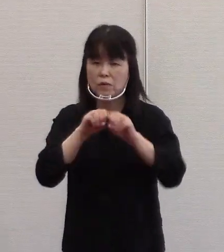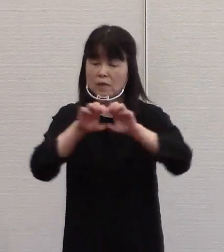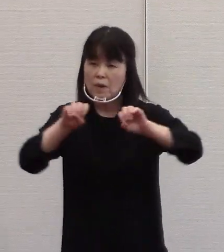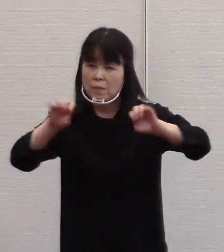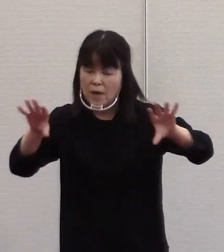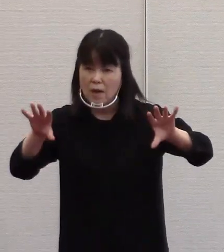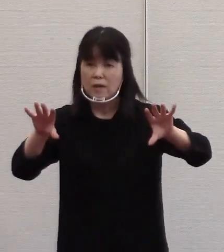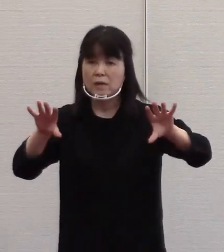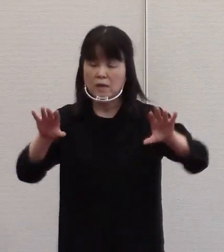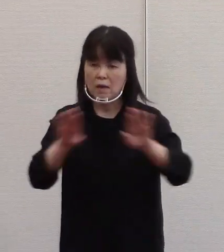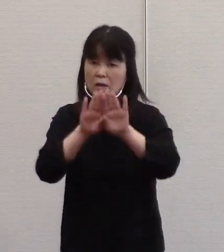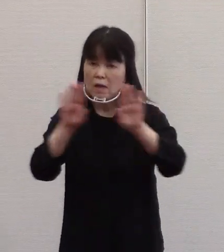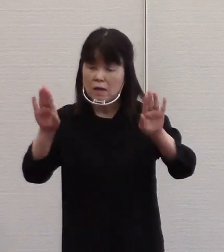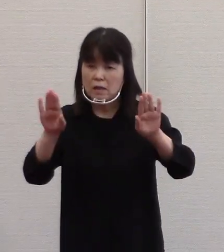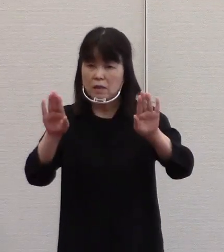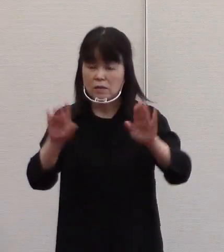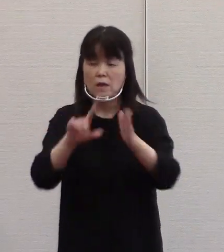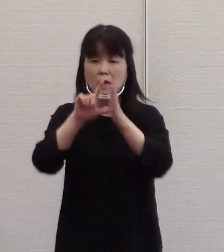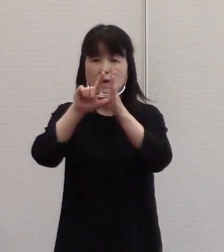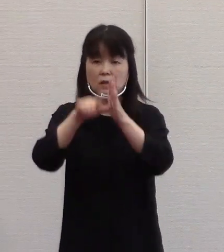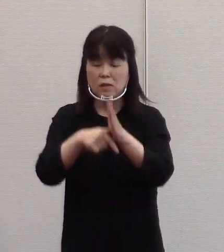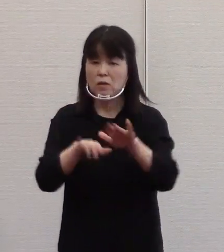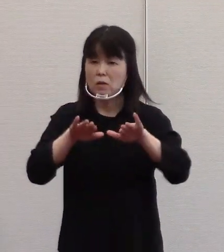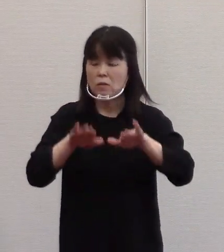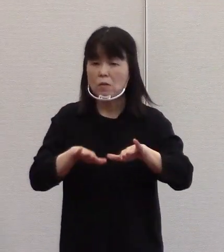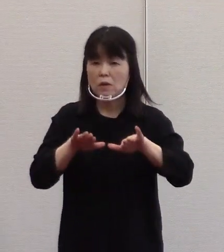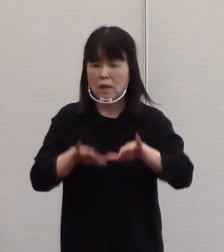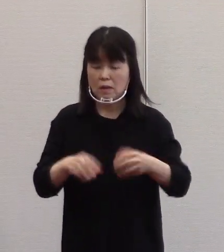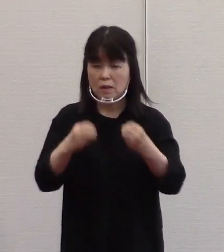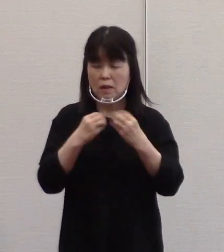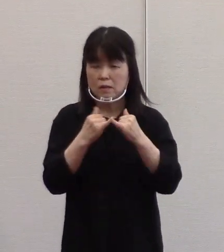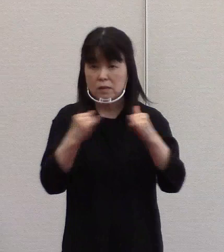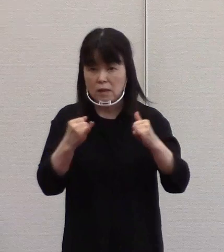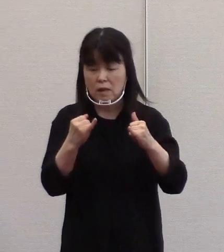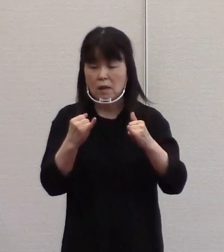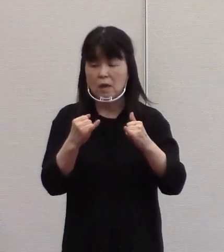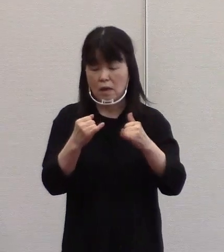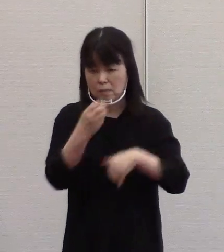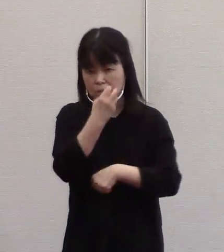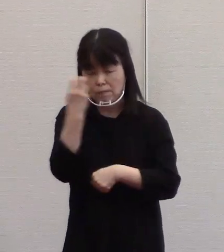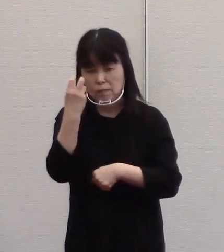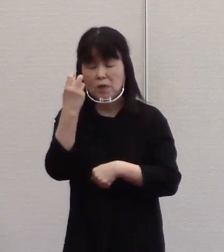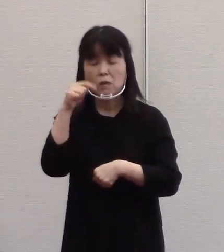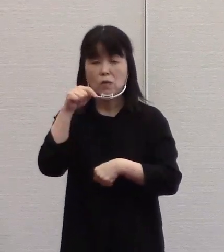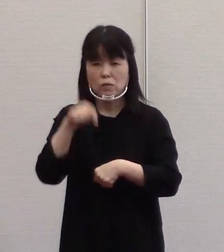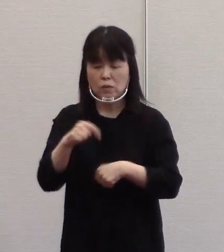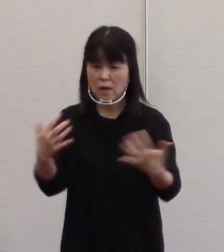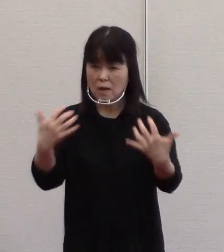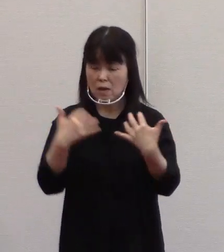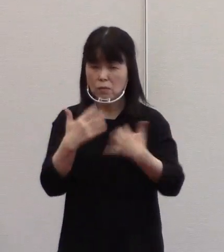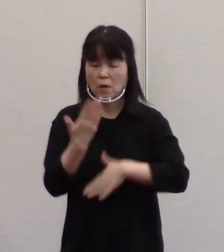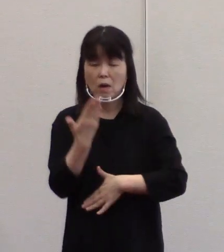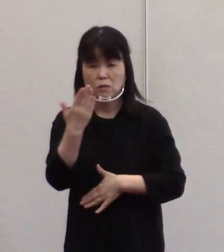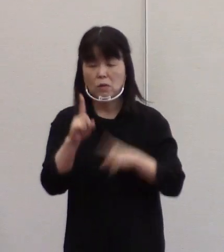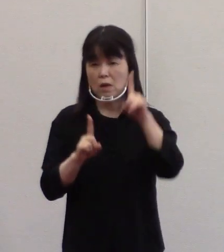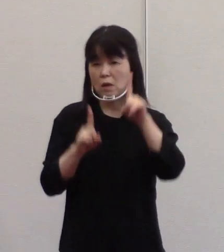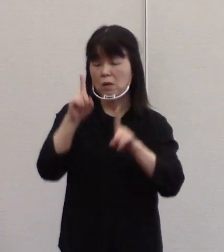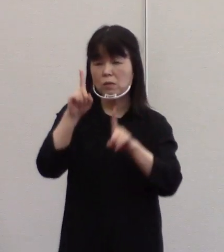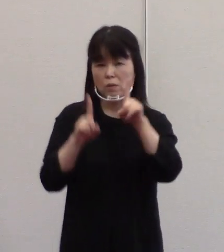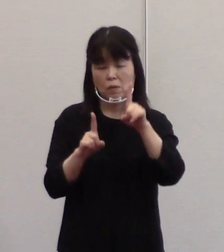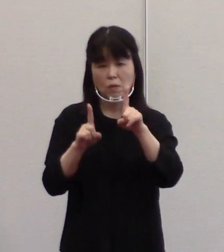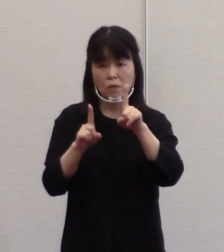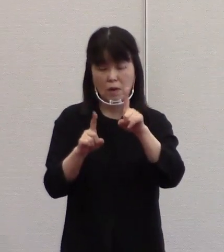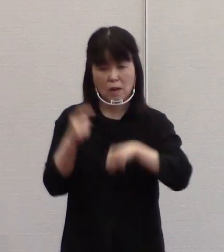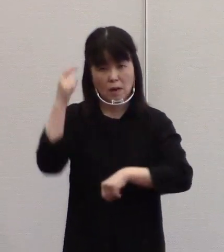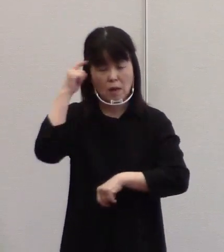にあたって、今回の感染者が出たことについて影響があるかどうか、どのように捉えていらっしゃいますでし